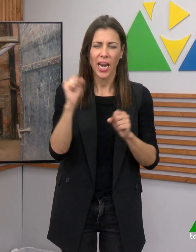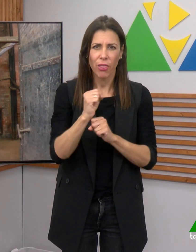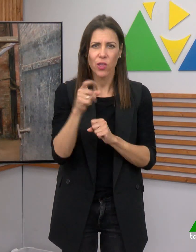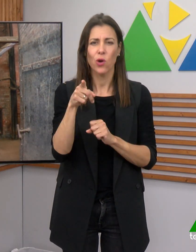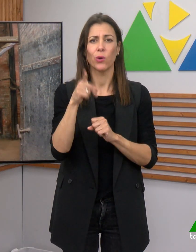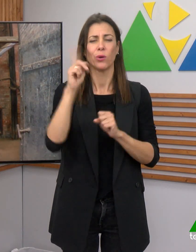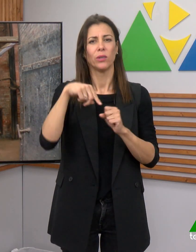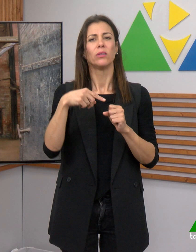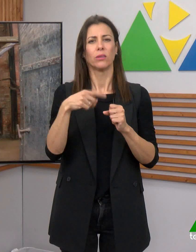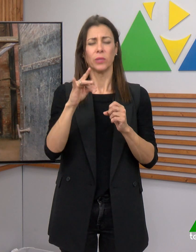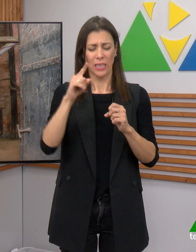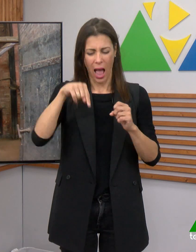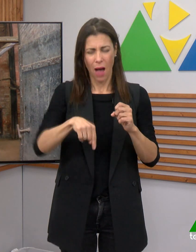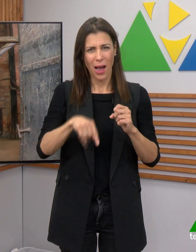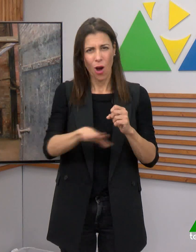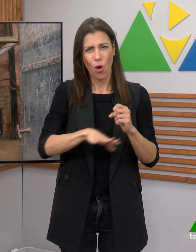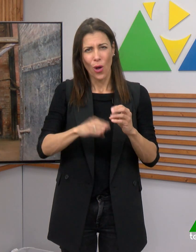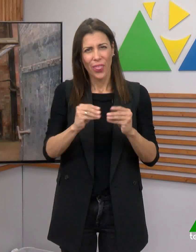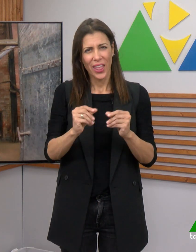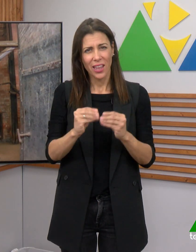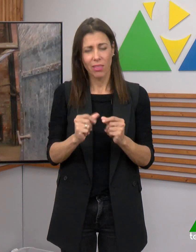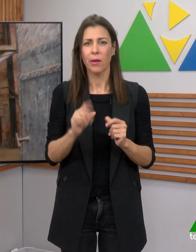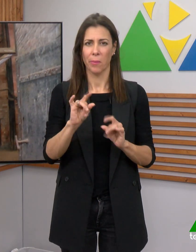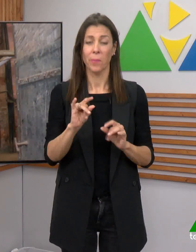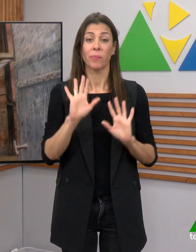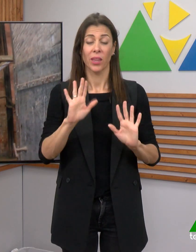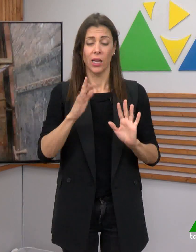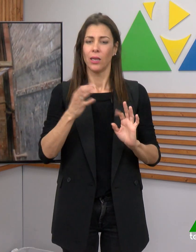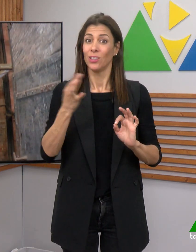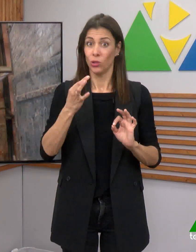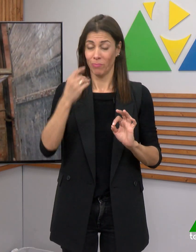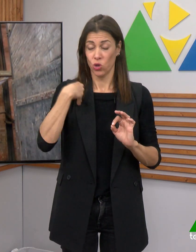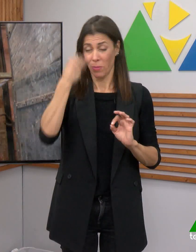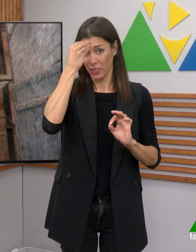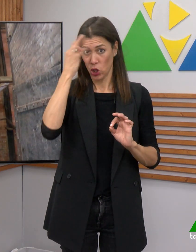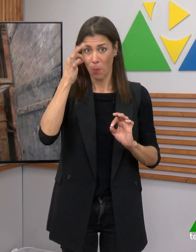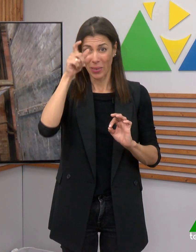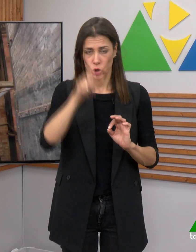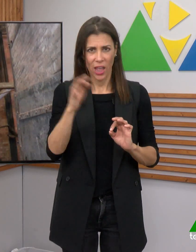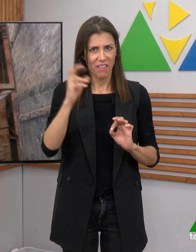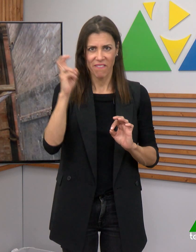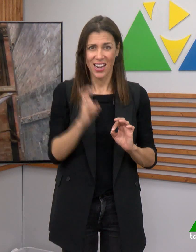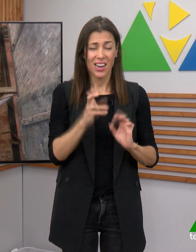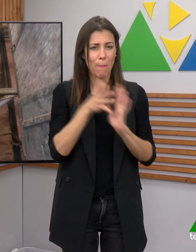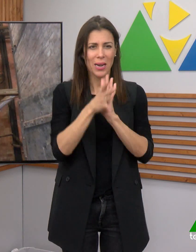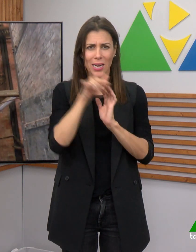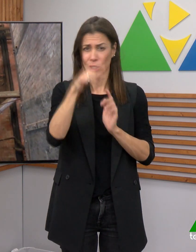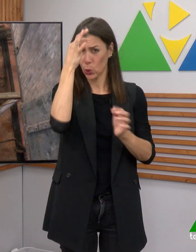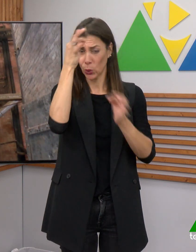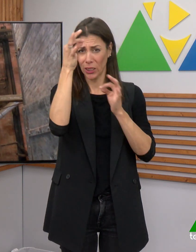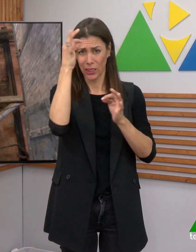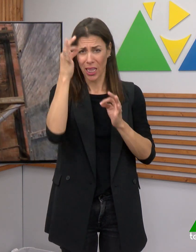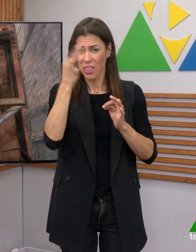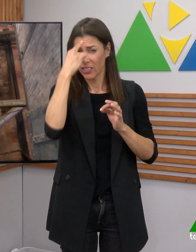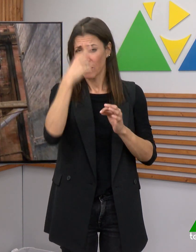de ceniza. Hay que saber de esto para intentar explicar qué son tantas ventanas y tantas puertas. ¿No? Habría que